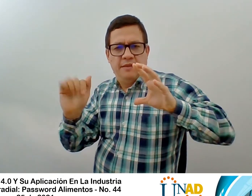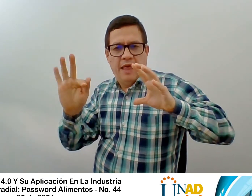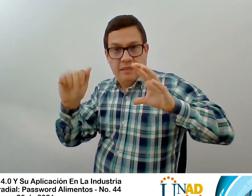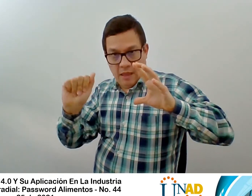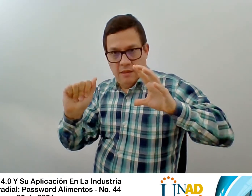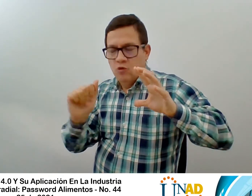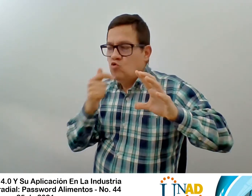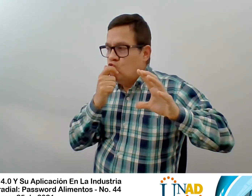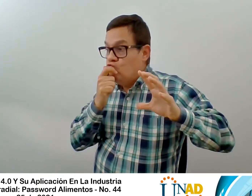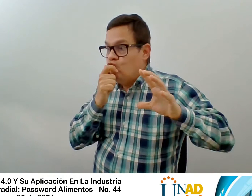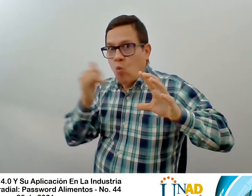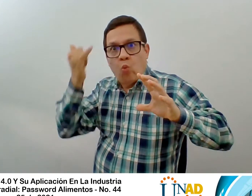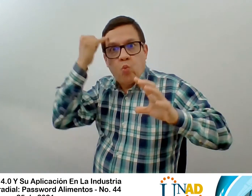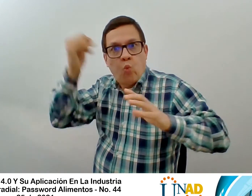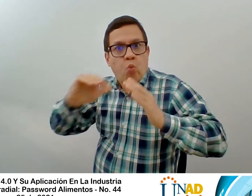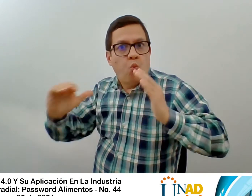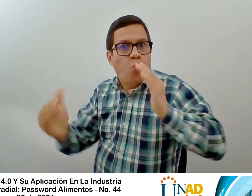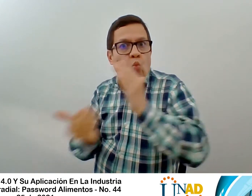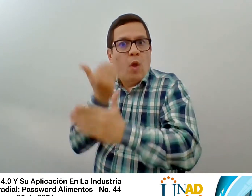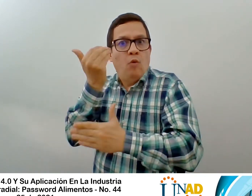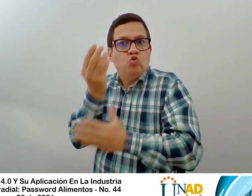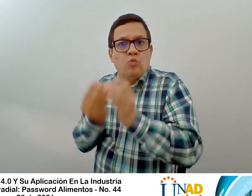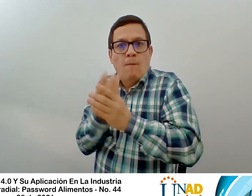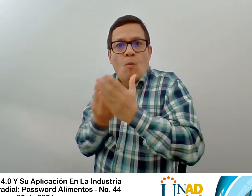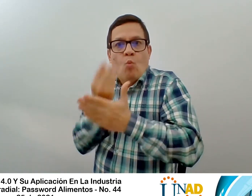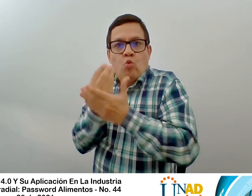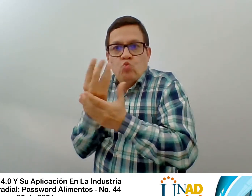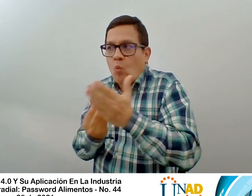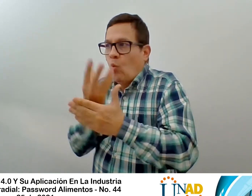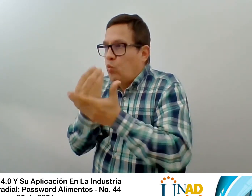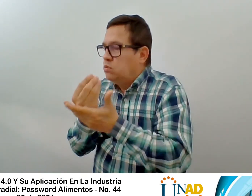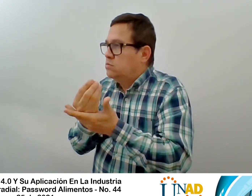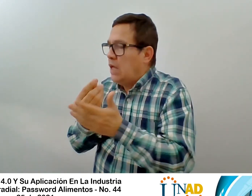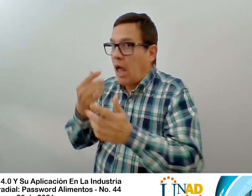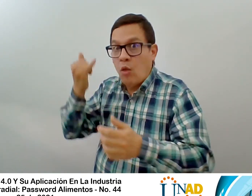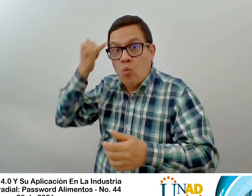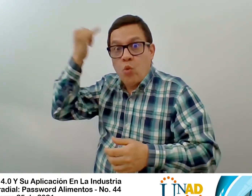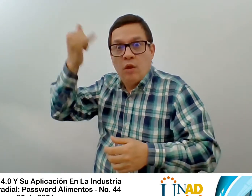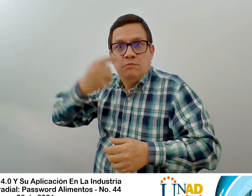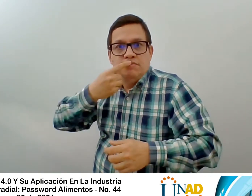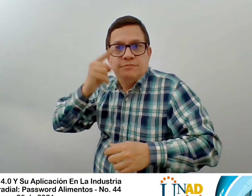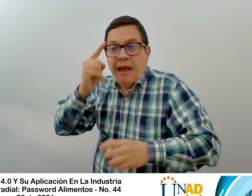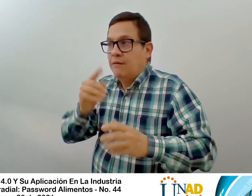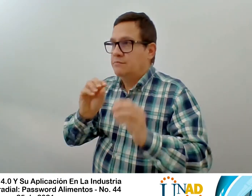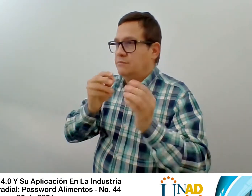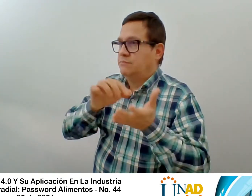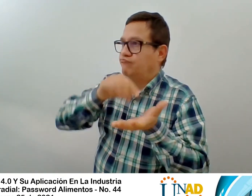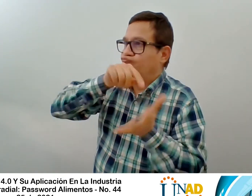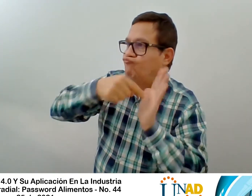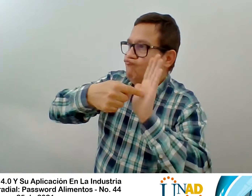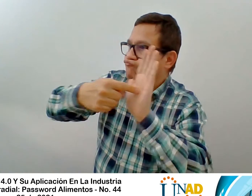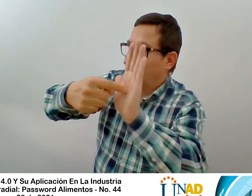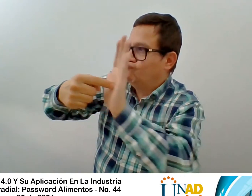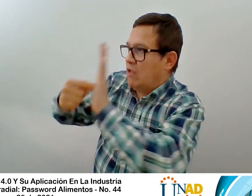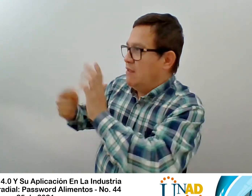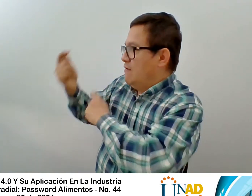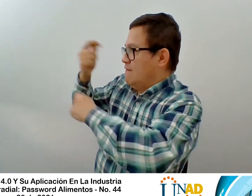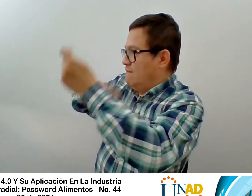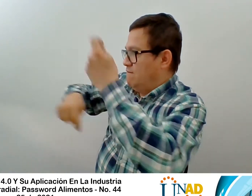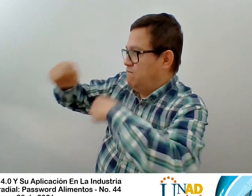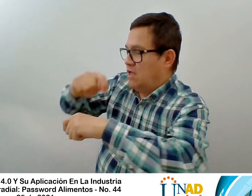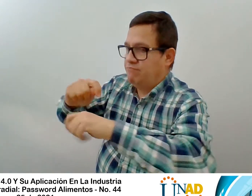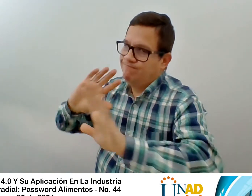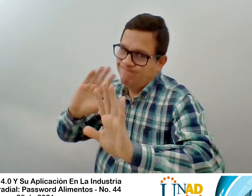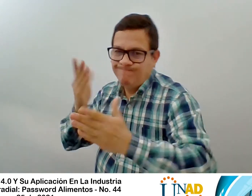requieren en este momento es el diseño de nuevos productos, porque el prototipado, digamos que no es lento, pero sí